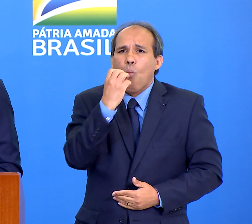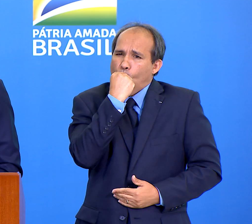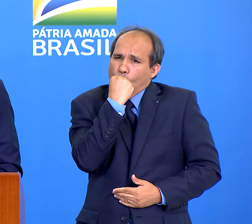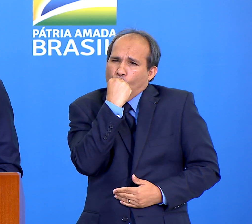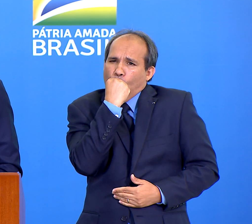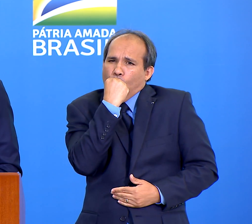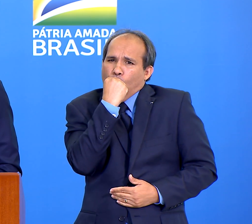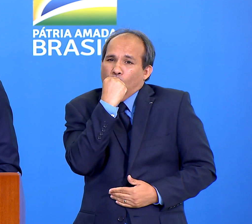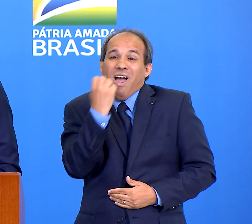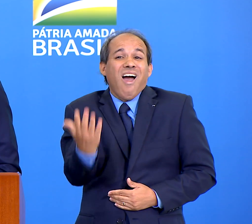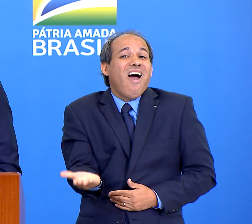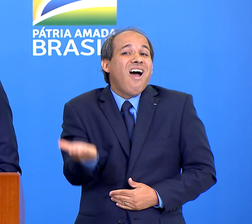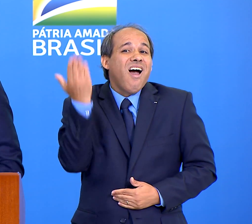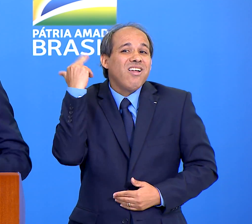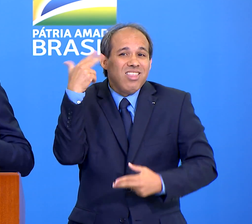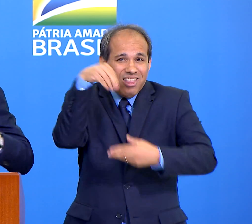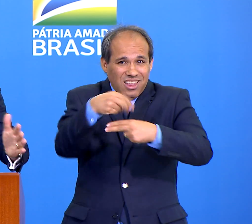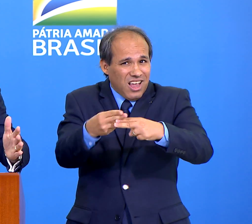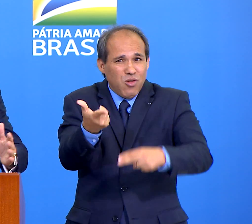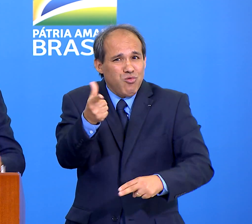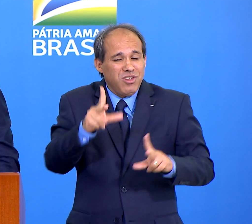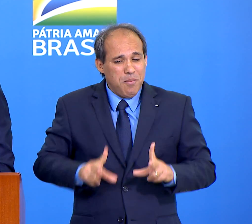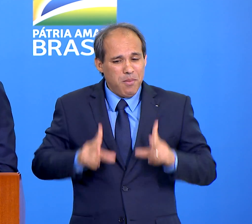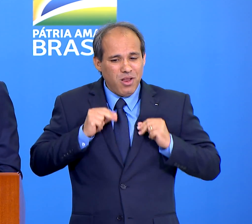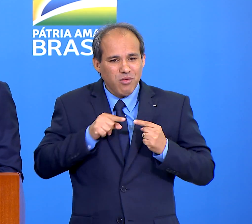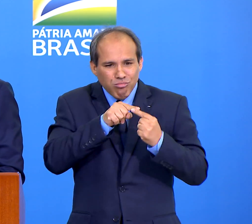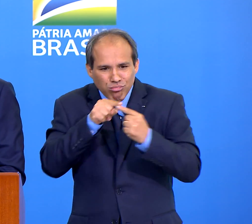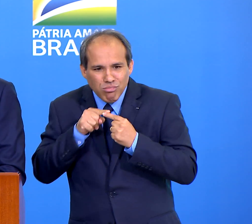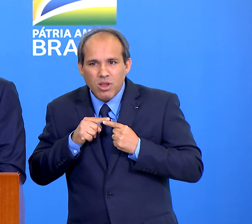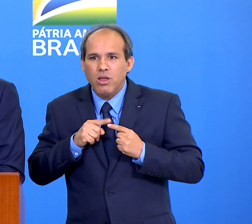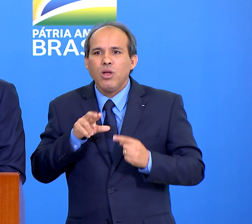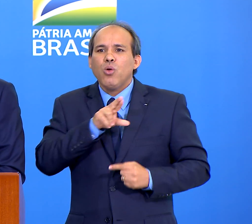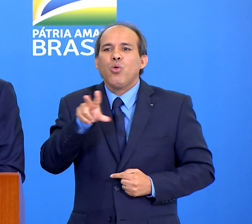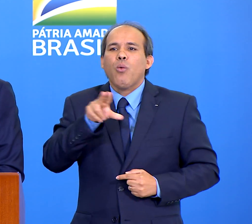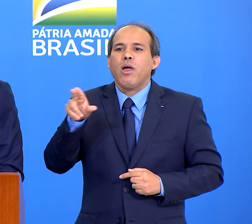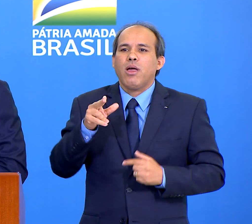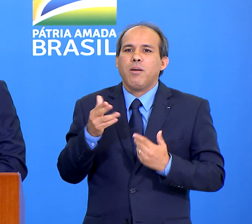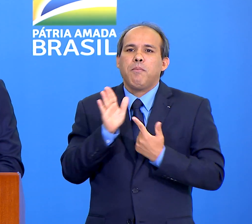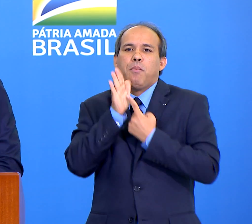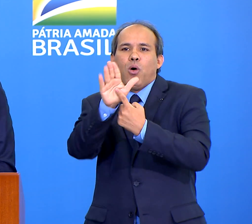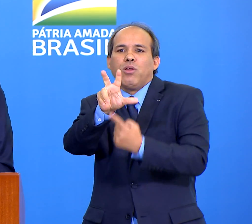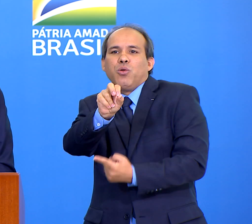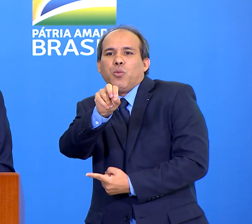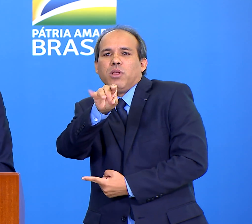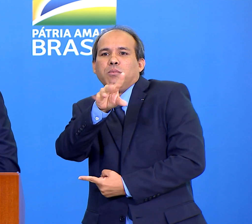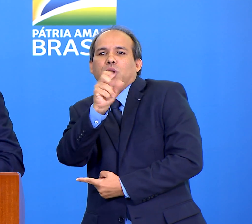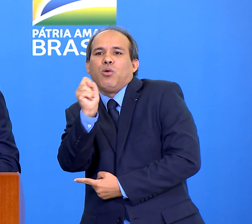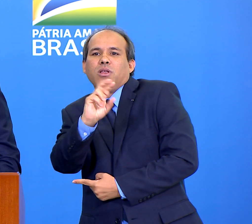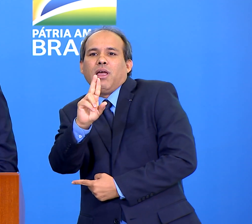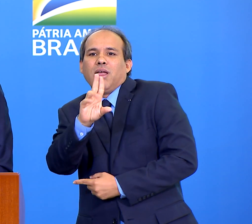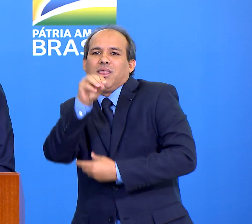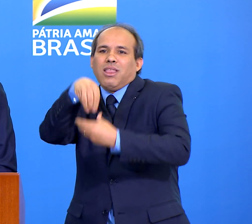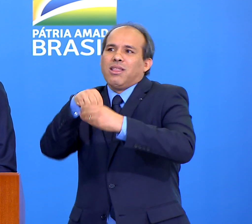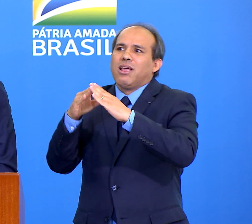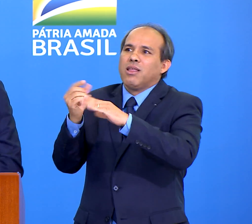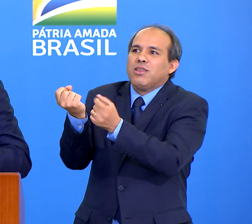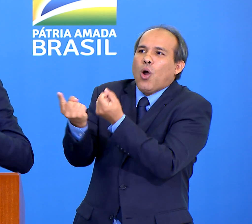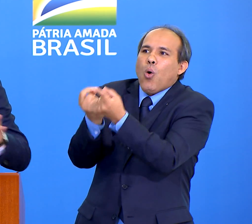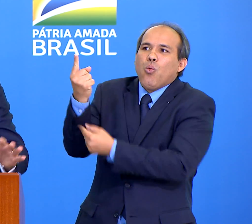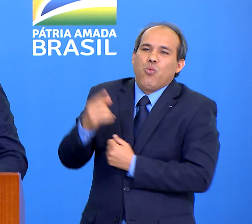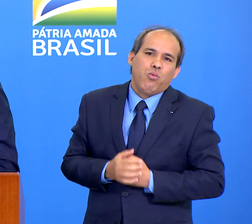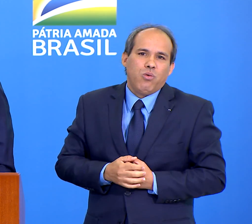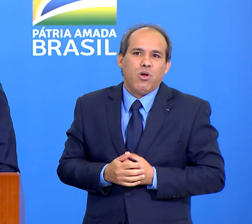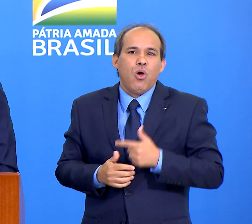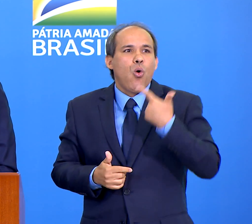havia meritocracia na caixa eu não tô nem falando de aparecer 50 milhões de reais na casa da mãe de algum